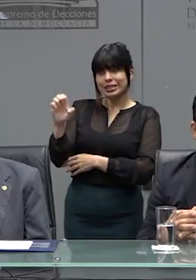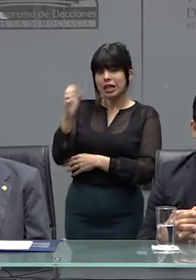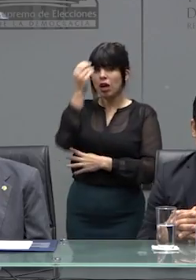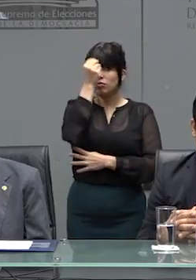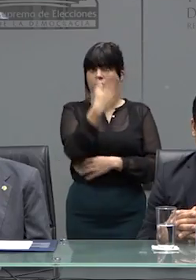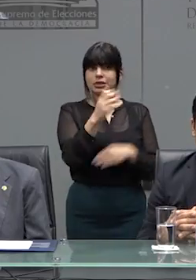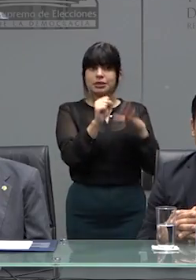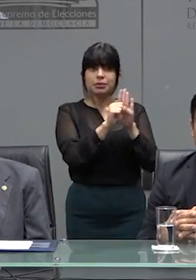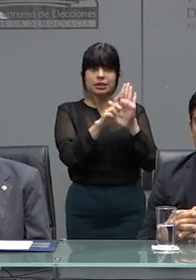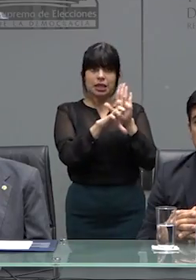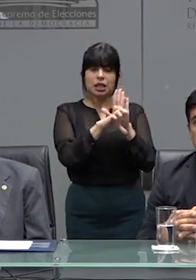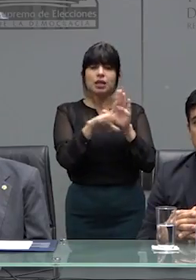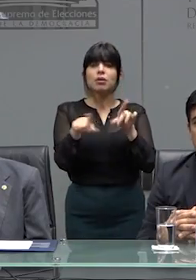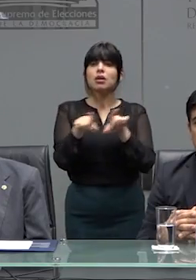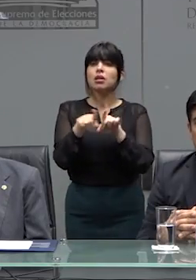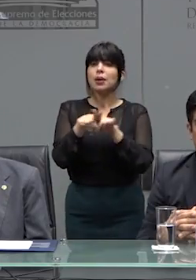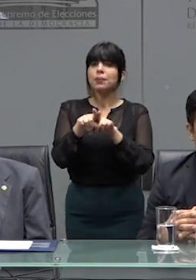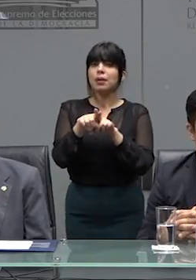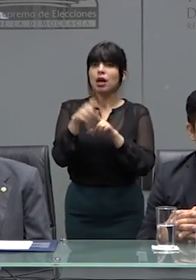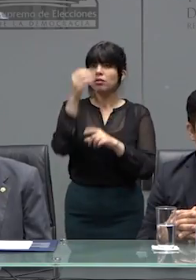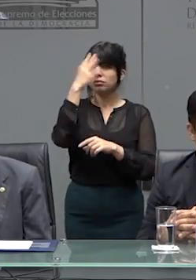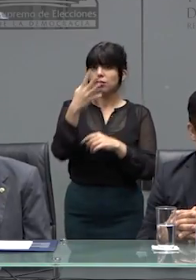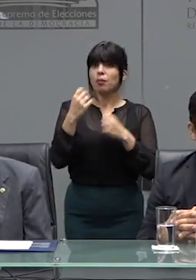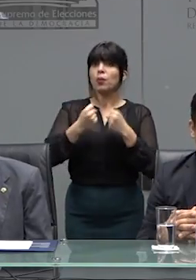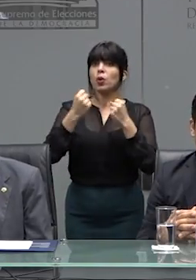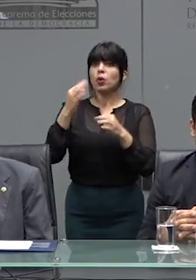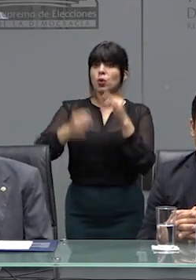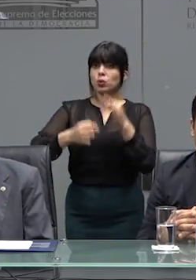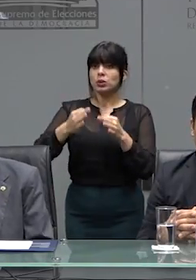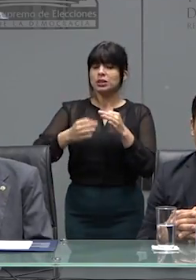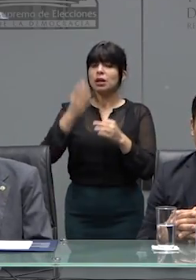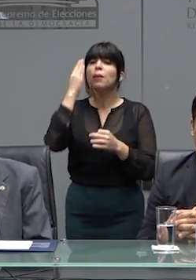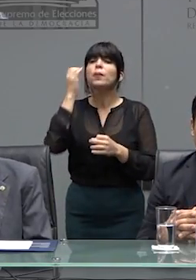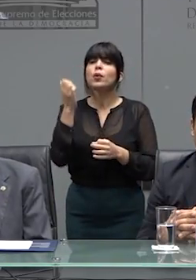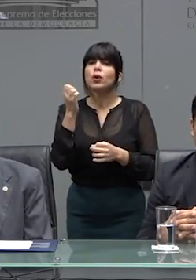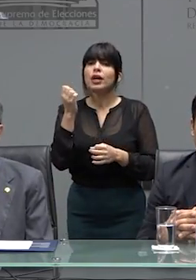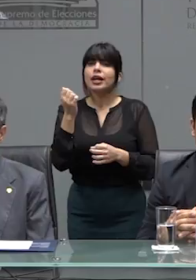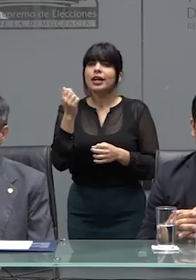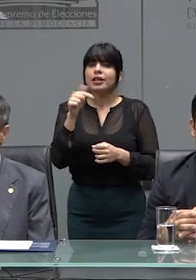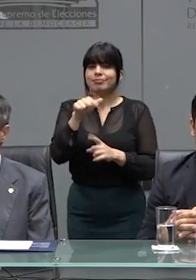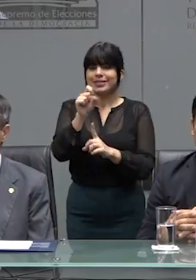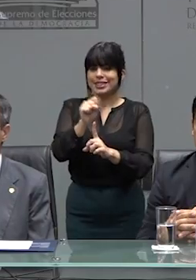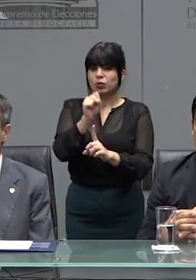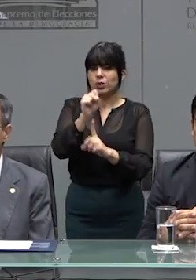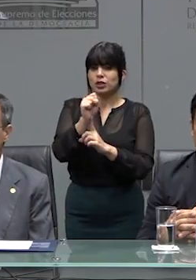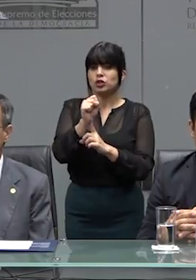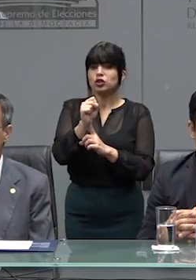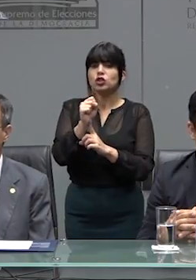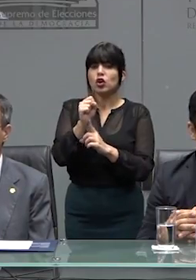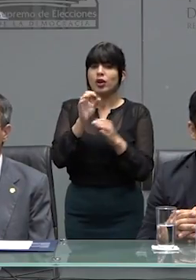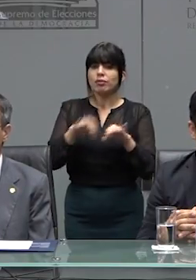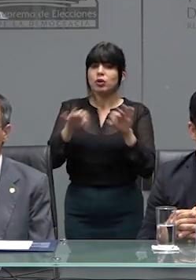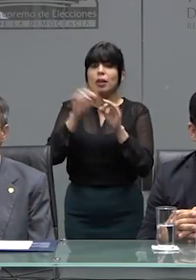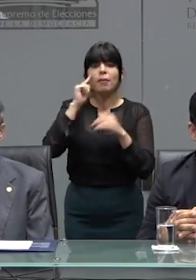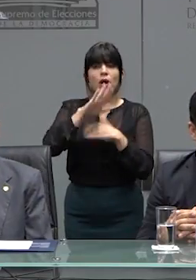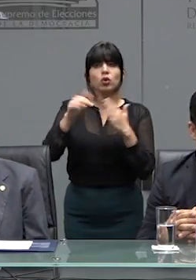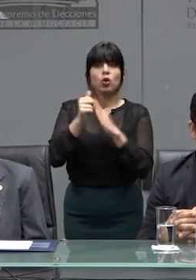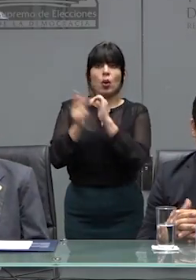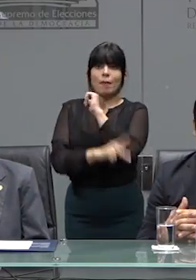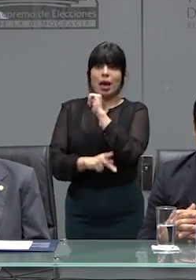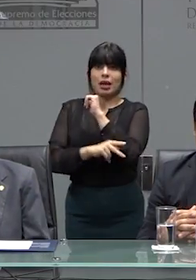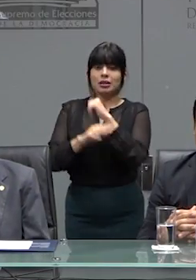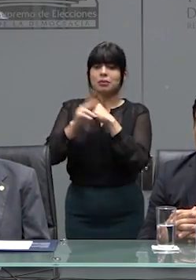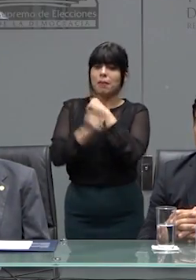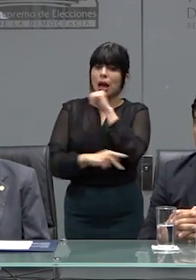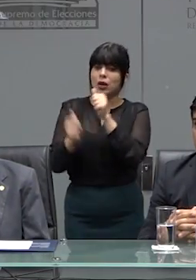Asamblea Legislativa y del Poder Judicial, pues es una situación país y que como país debemos